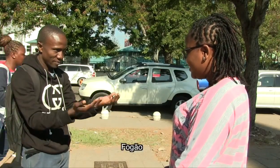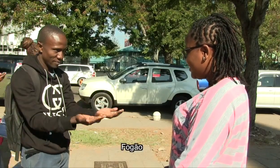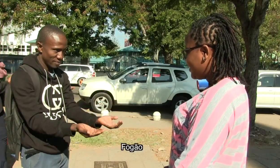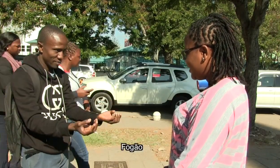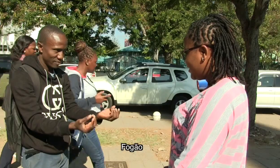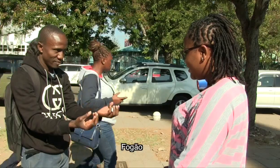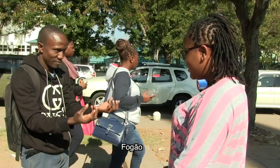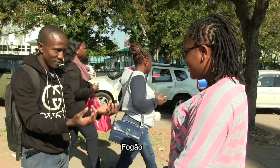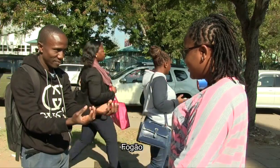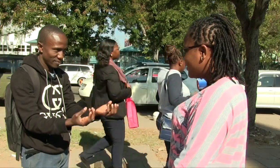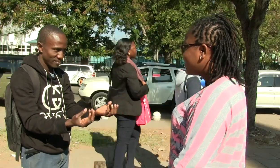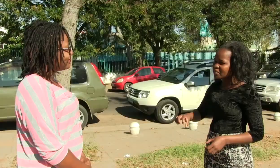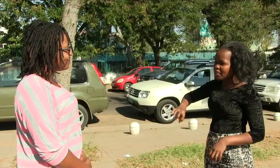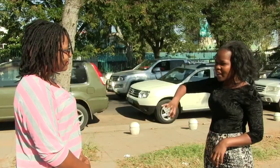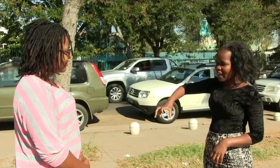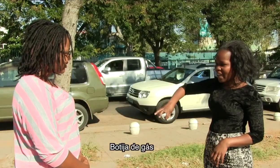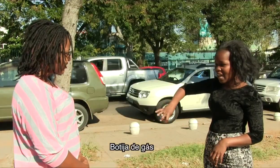fogão.